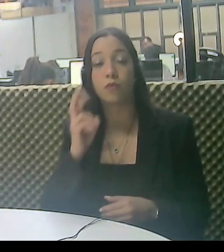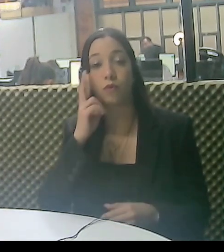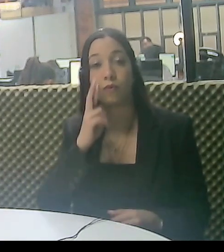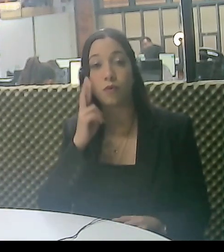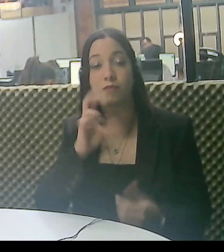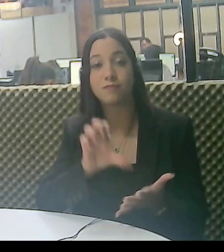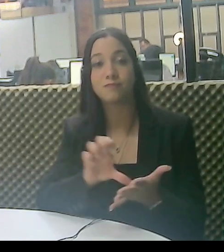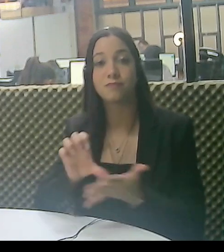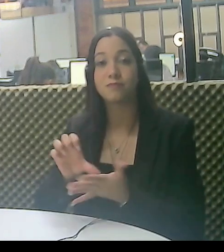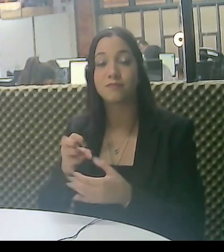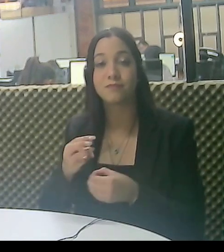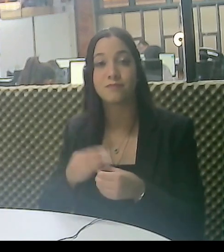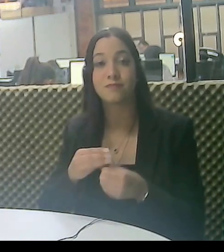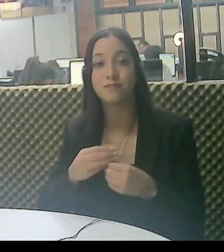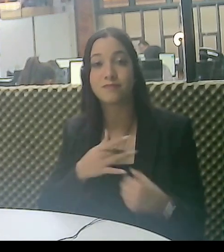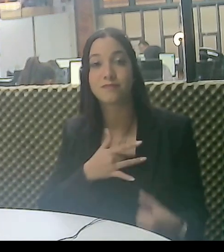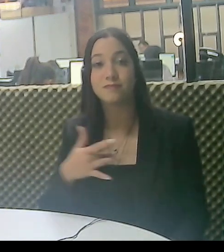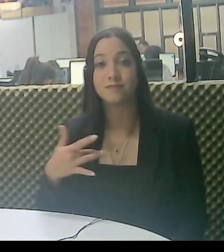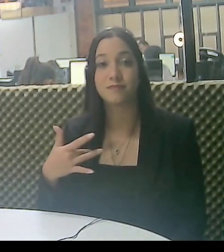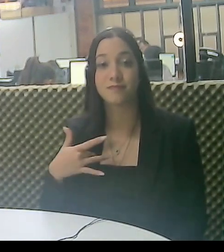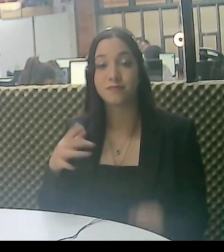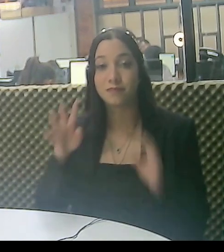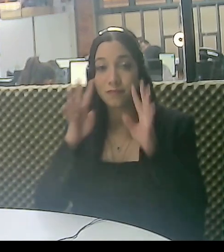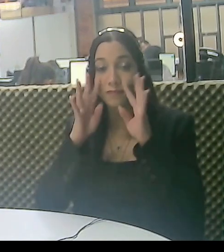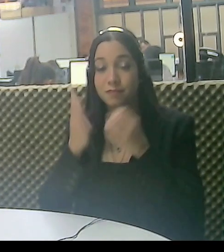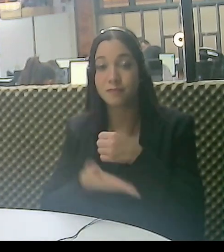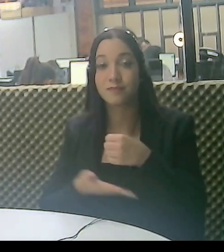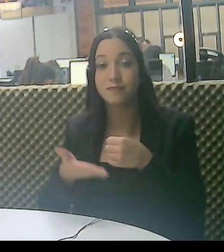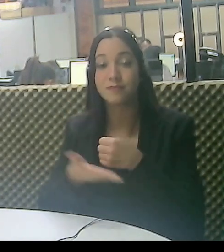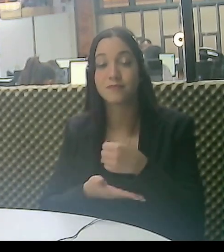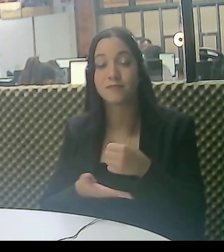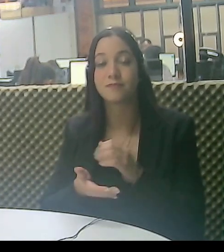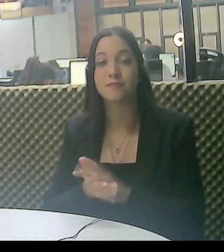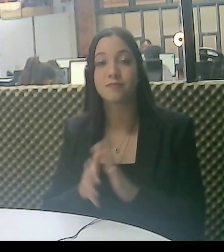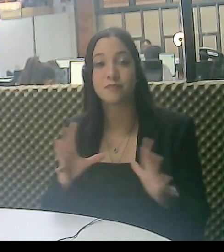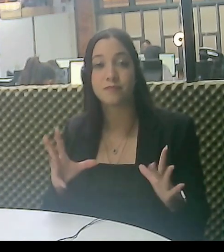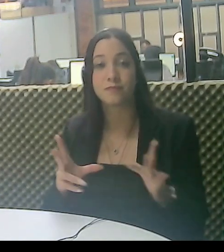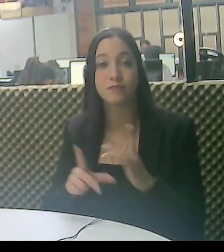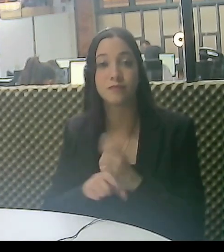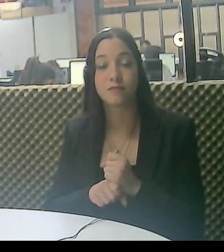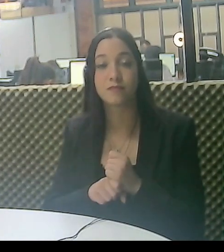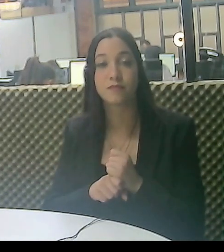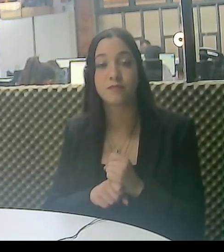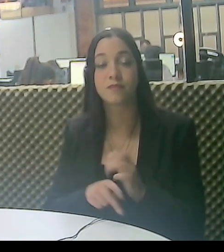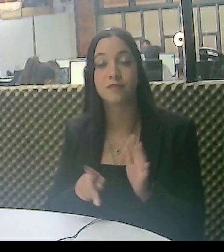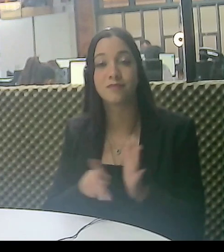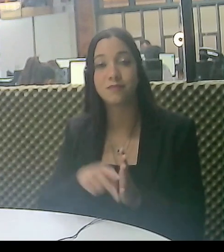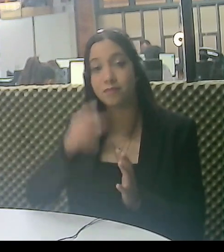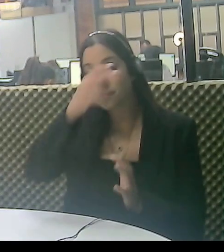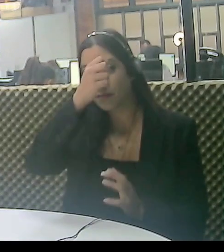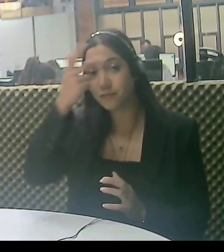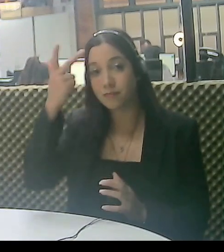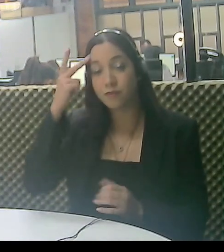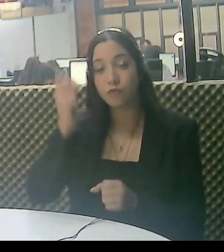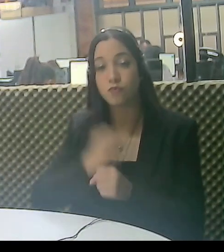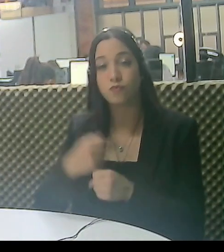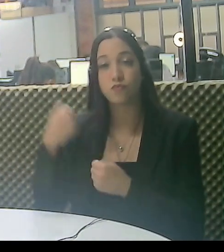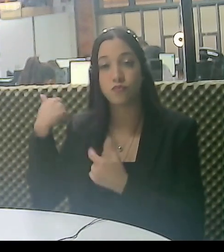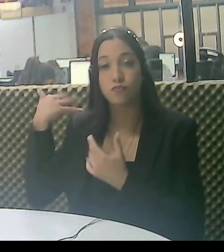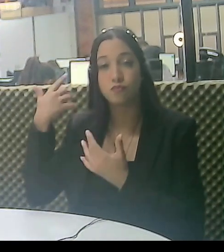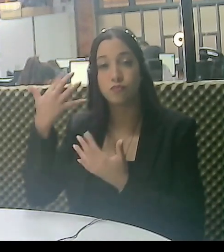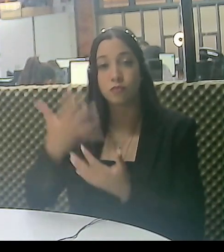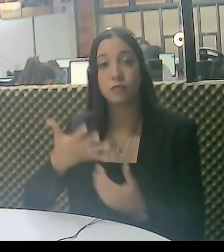nas unidades municipais de saúde e da atenção primária. Elas se somam a outras feitas pela Prefeitura durante todo o ano,